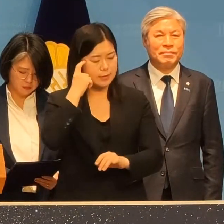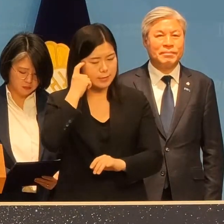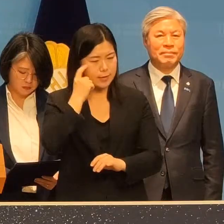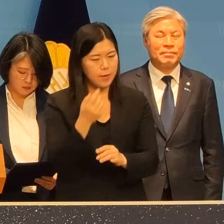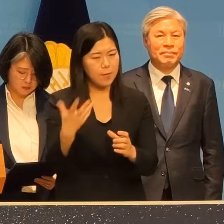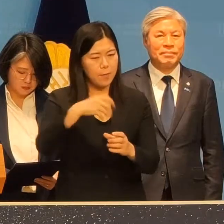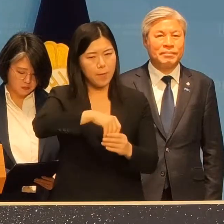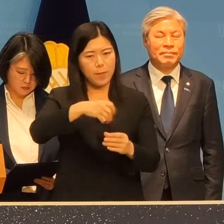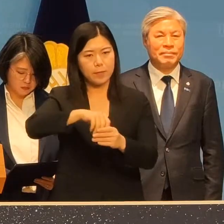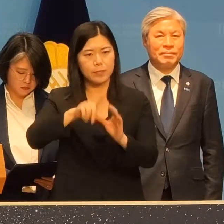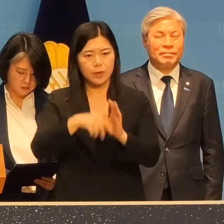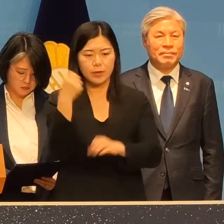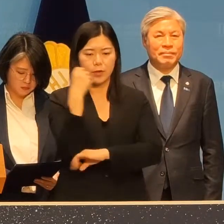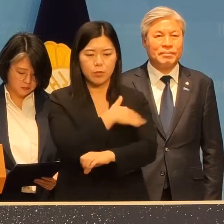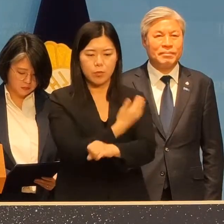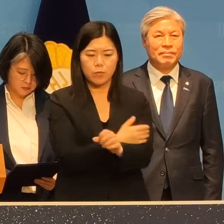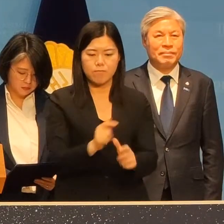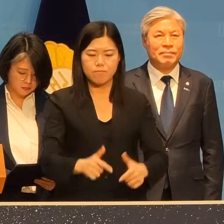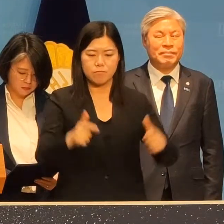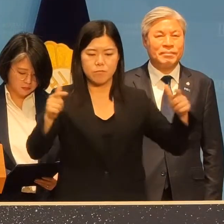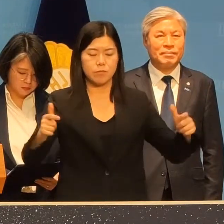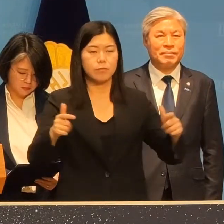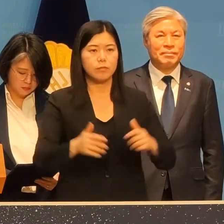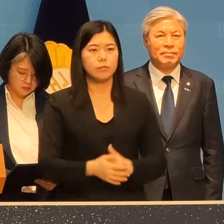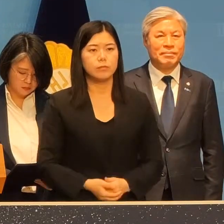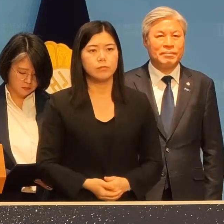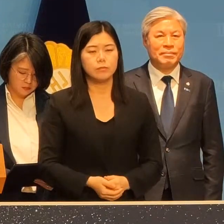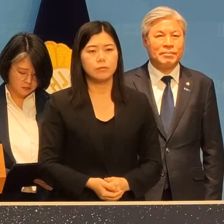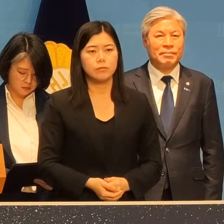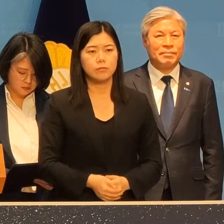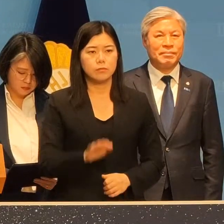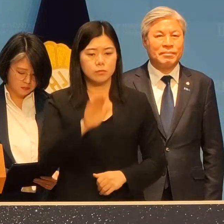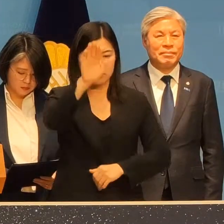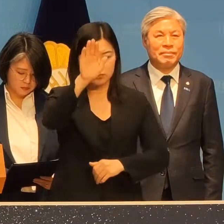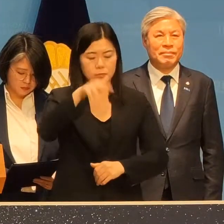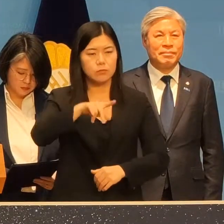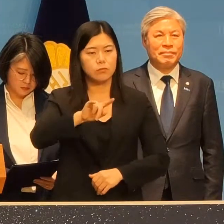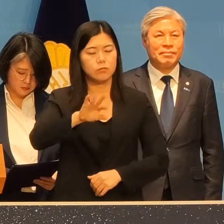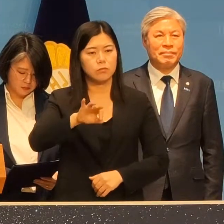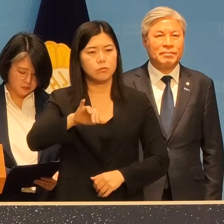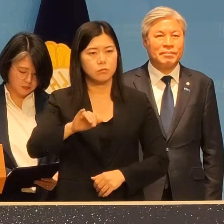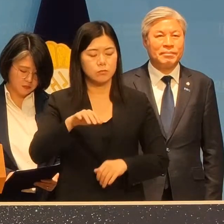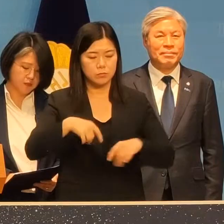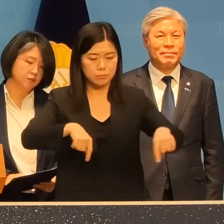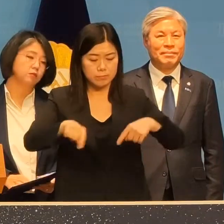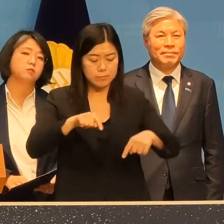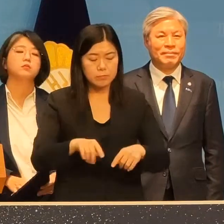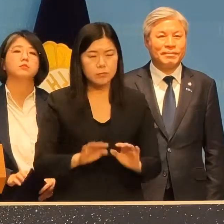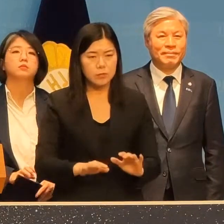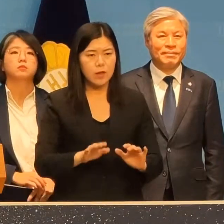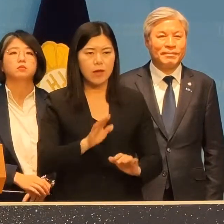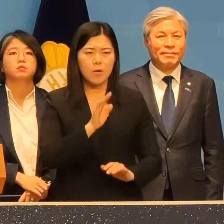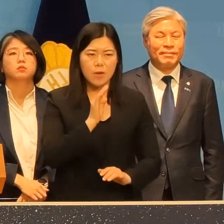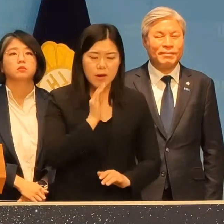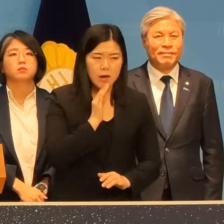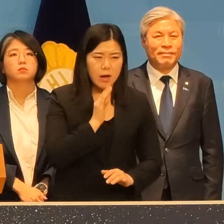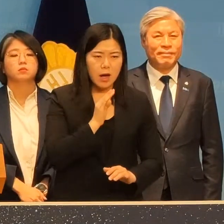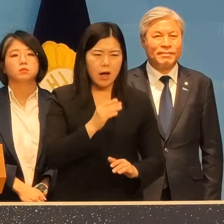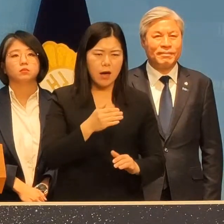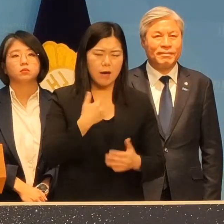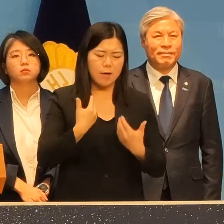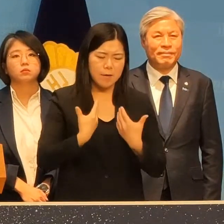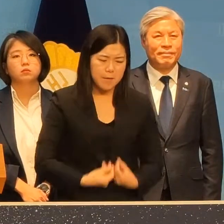국민의 기본권도 확장되었습니다. 진보 정치가 그동안 수많은 좌절에도 불구하고